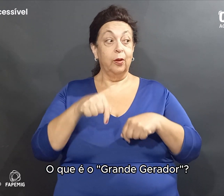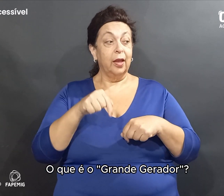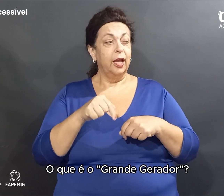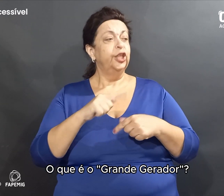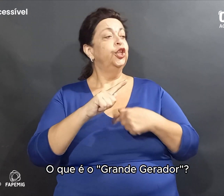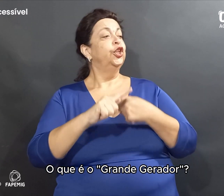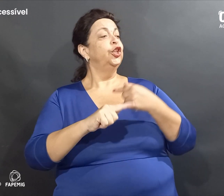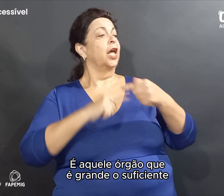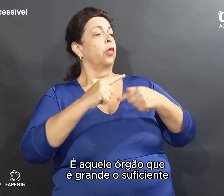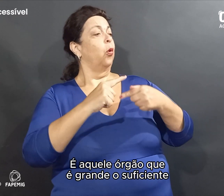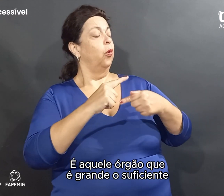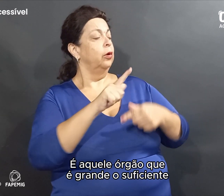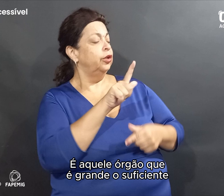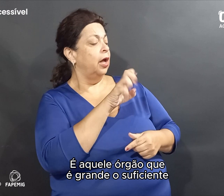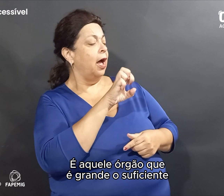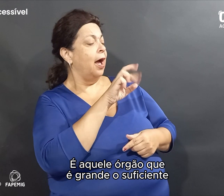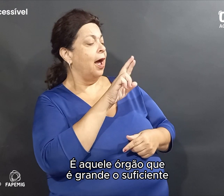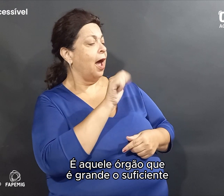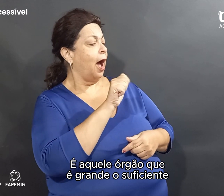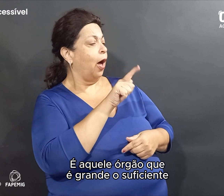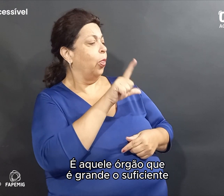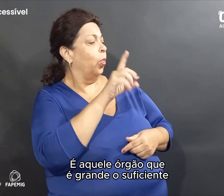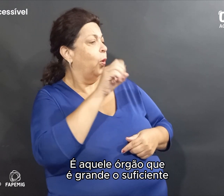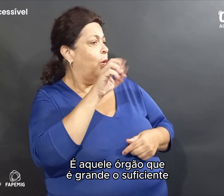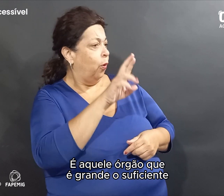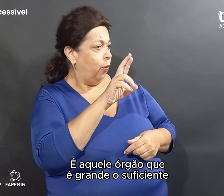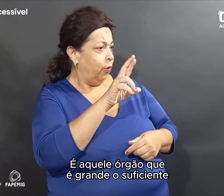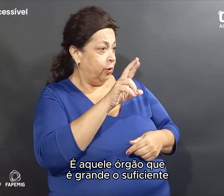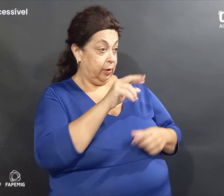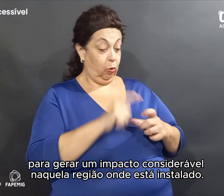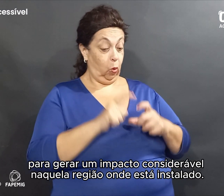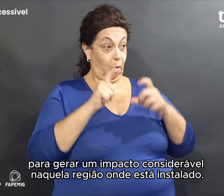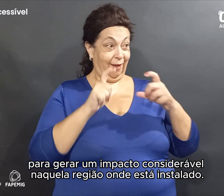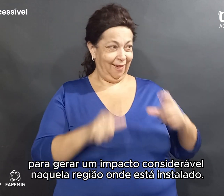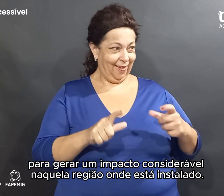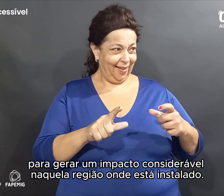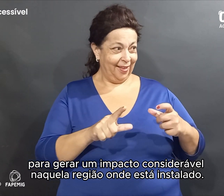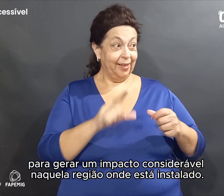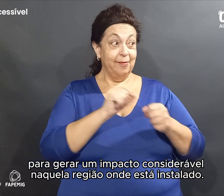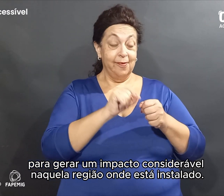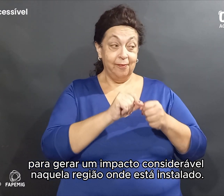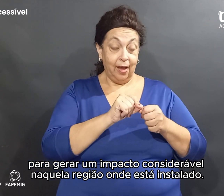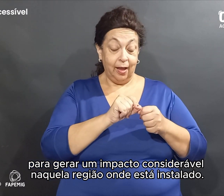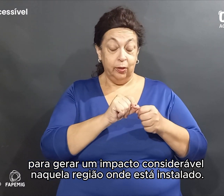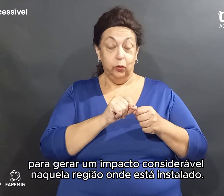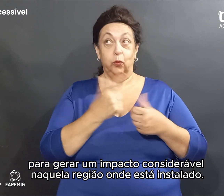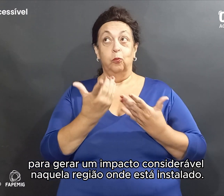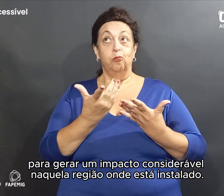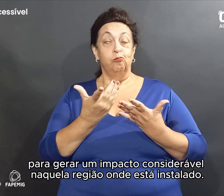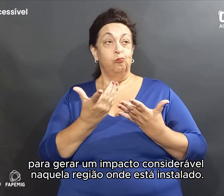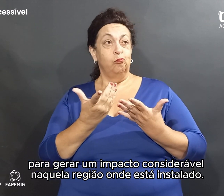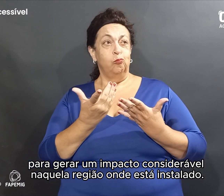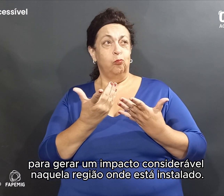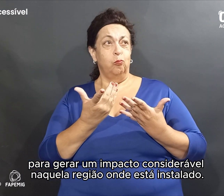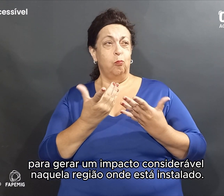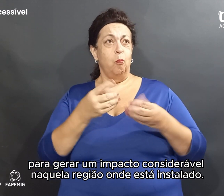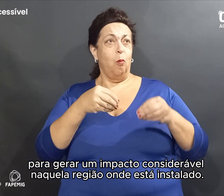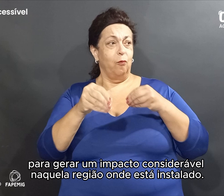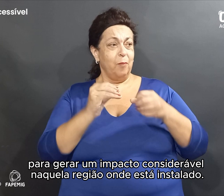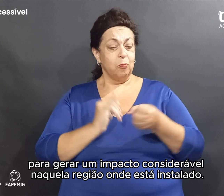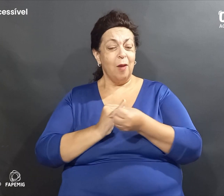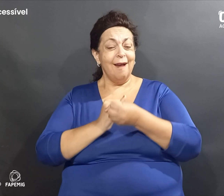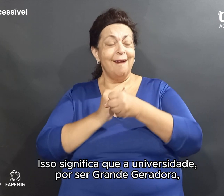que é o grande gerador? É aquele órgão que é grande o suficiente para gerar um impacto considerável naquela região onde ele